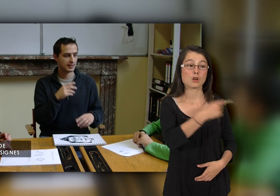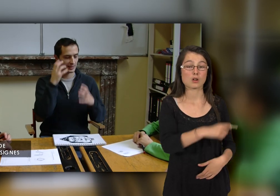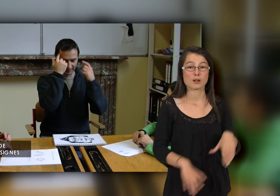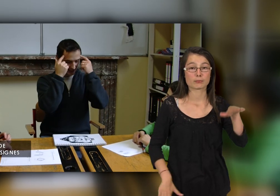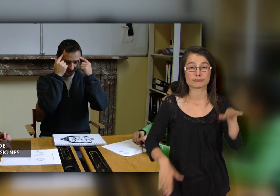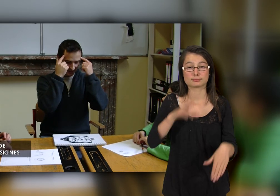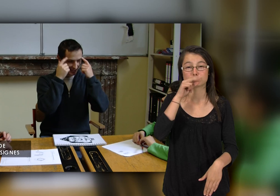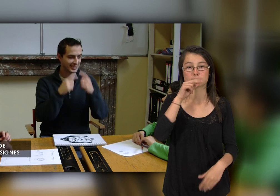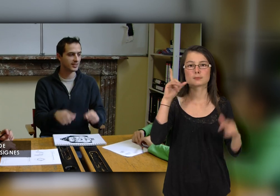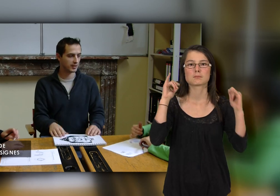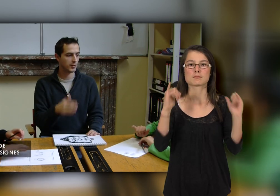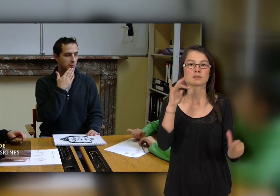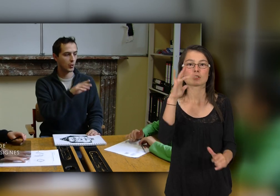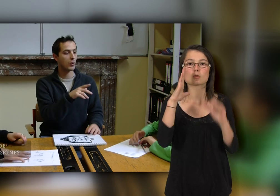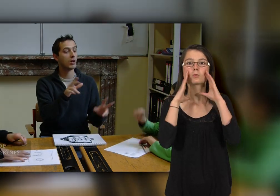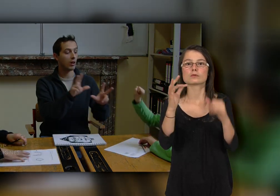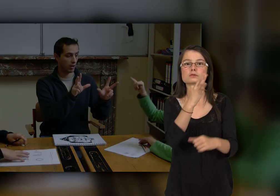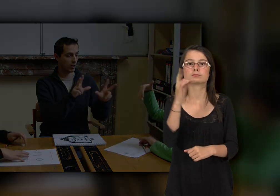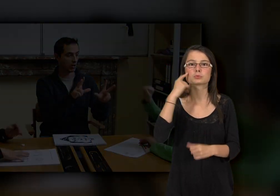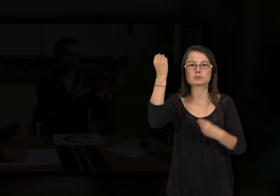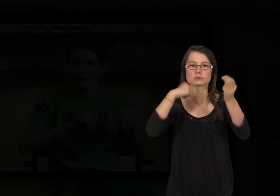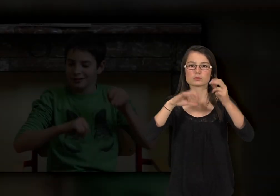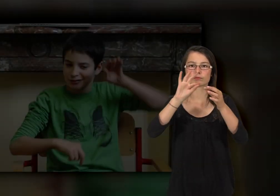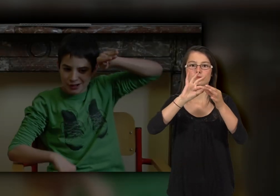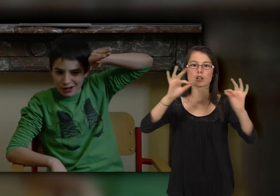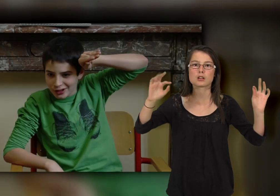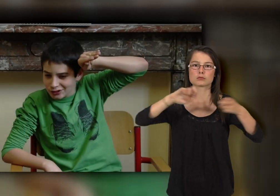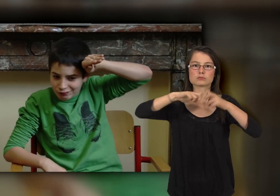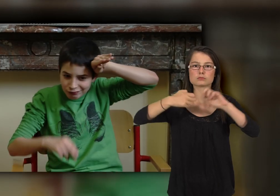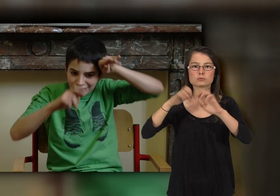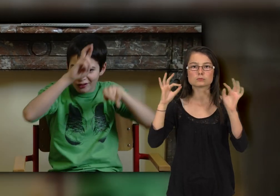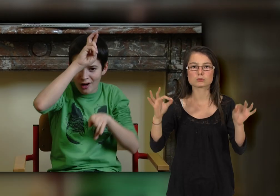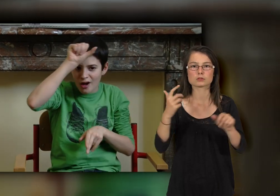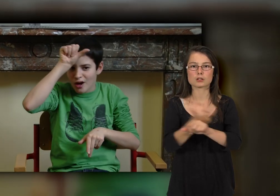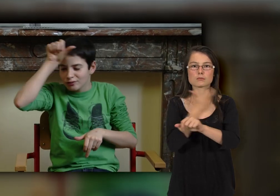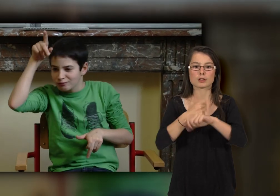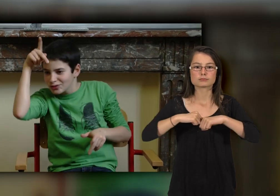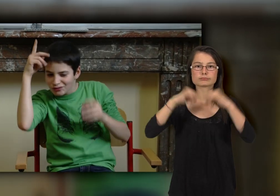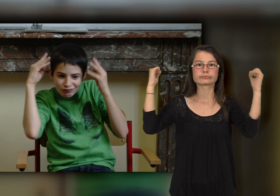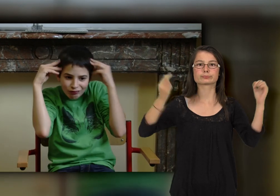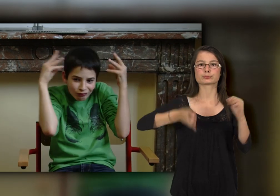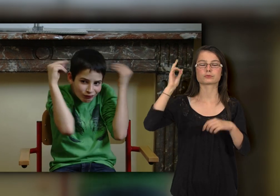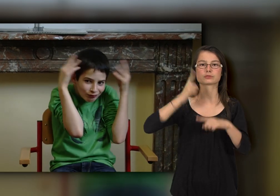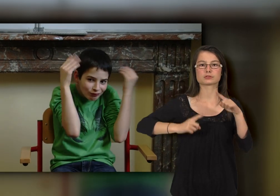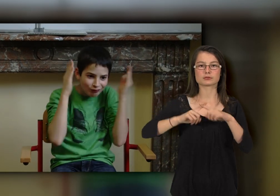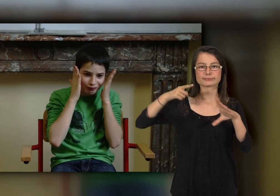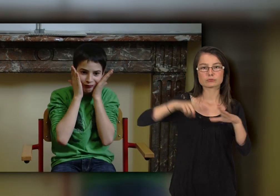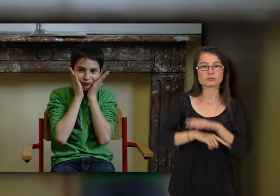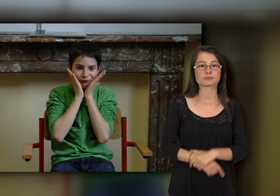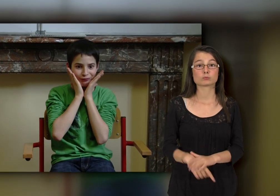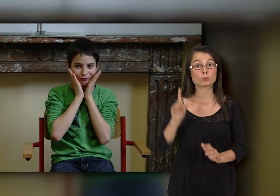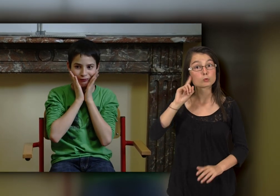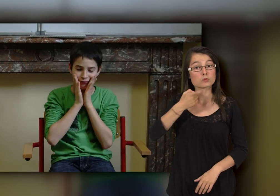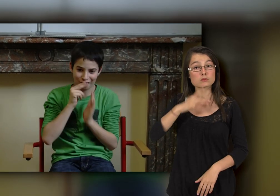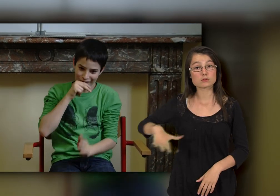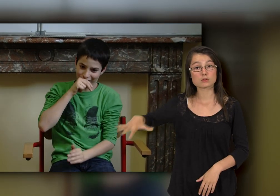Mais c'est le cours de langue des signes. Gilles, si tu veux bien, je voudrais préciser une chose ici. Je ne sais pas si tu l'as remarqué, mais il s'agit uniquement des cours de langue